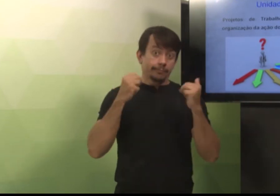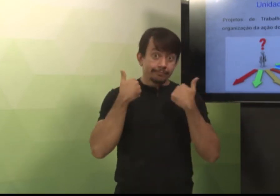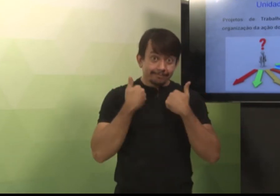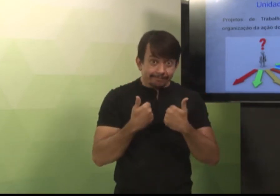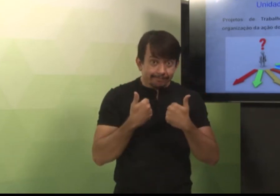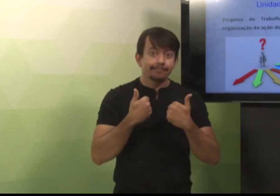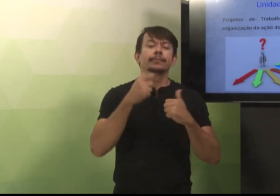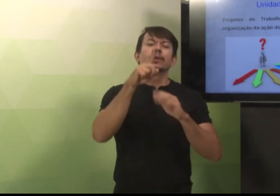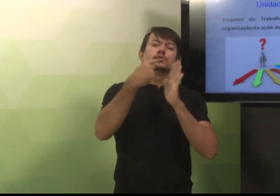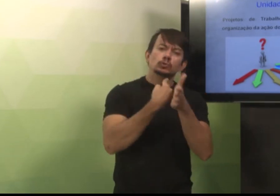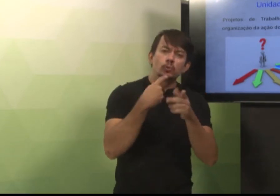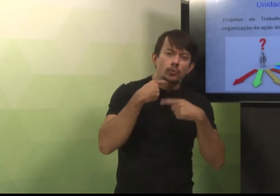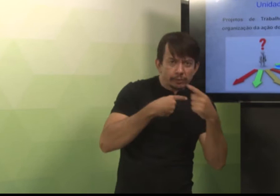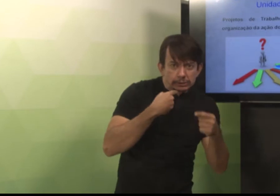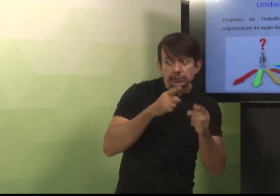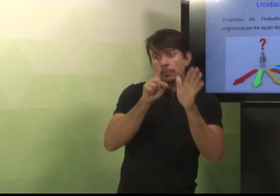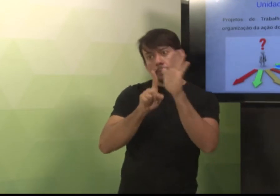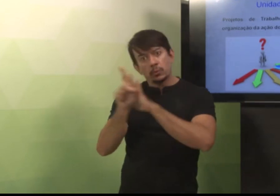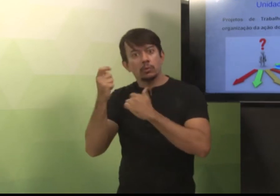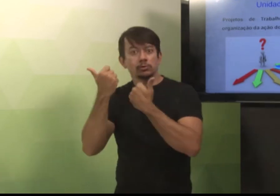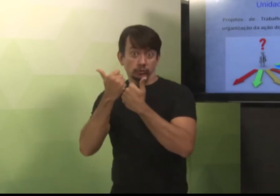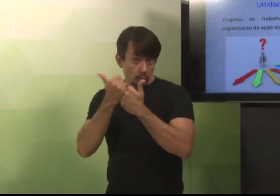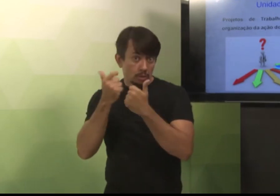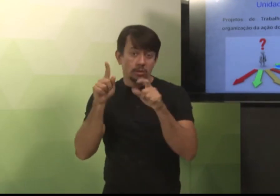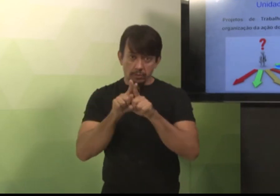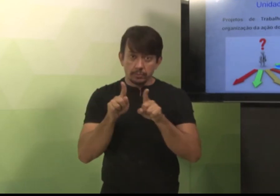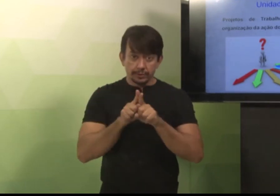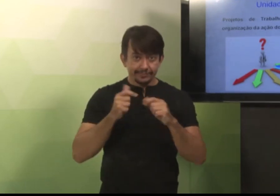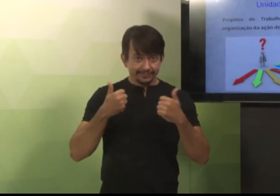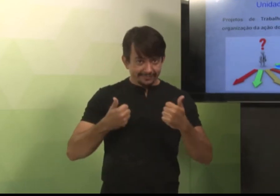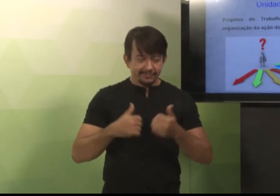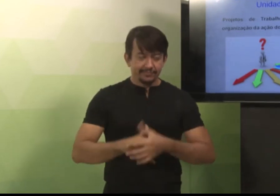entendam, ok? Dúvidas podem me perguntar, perguntem ao tutor.